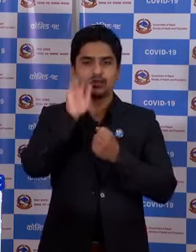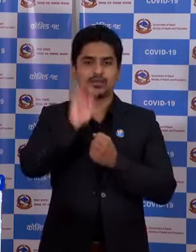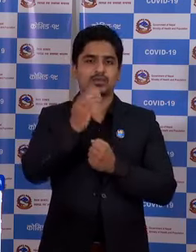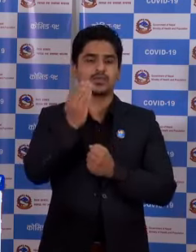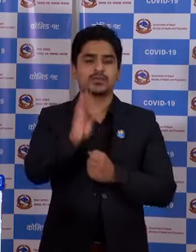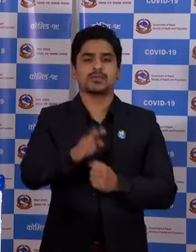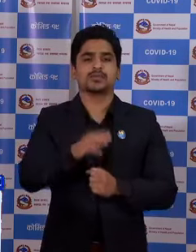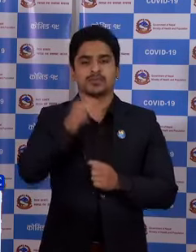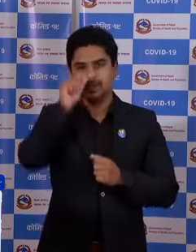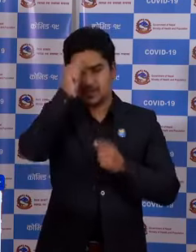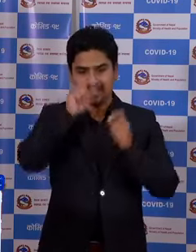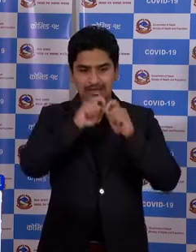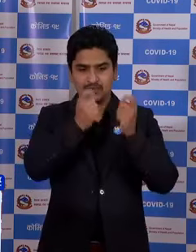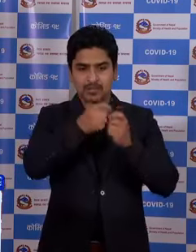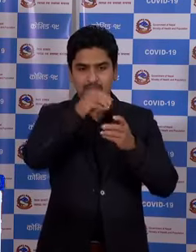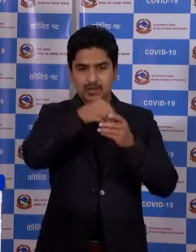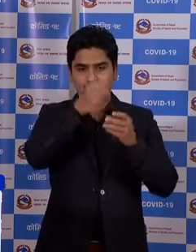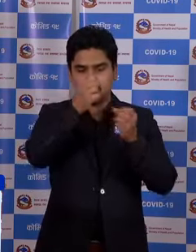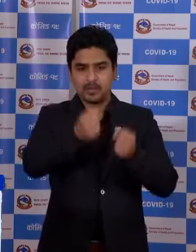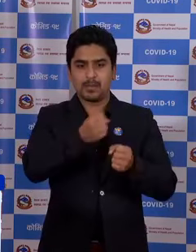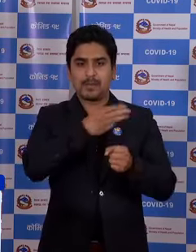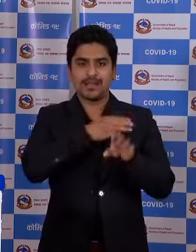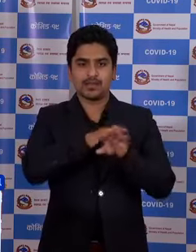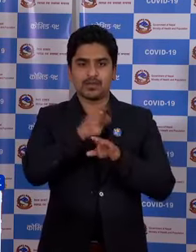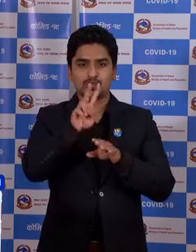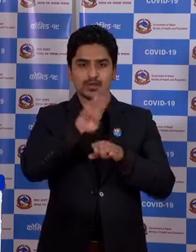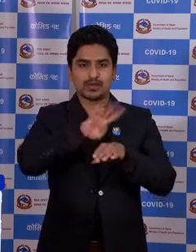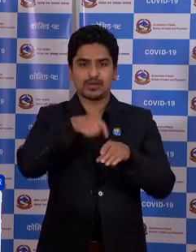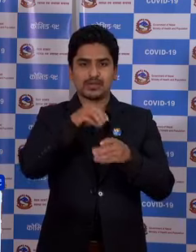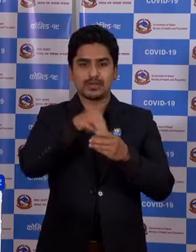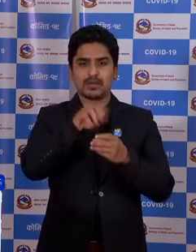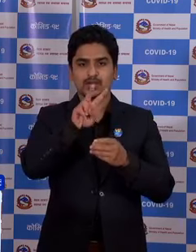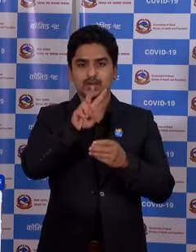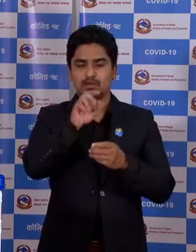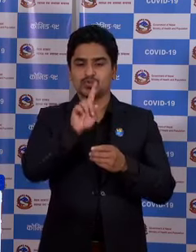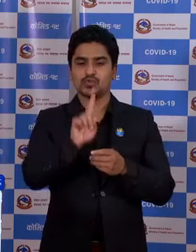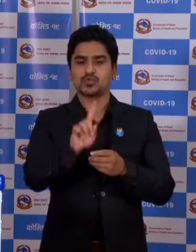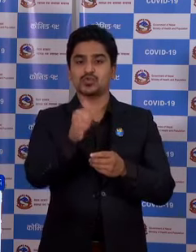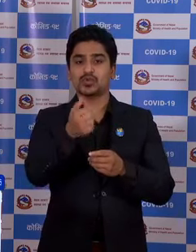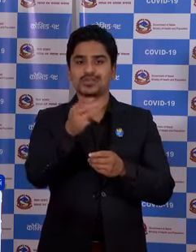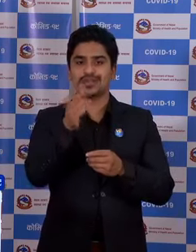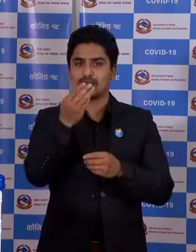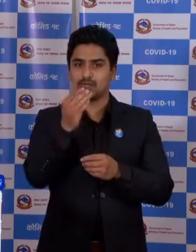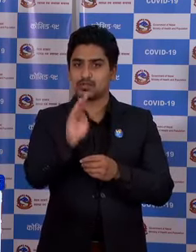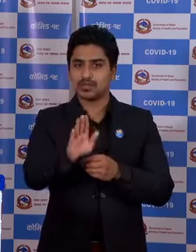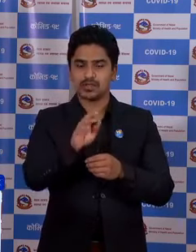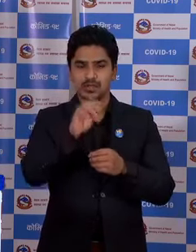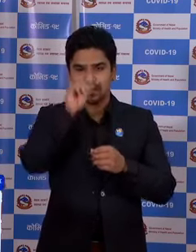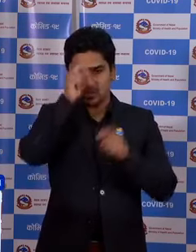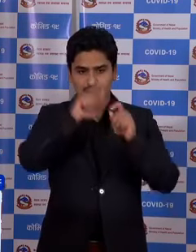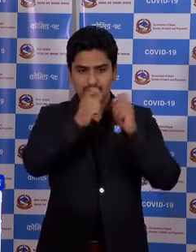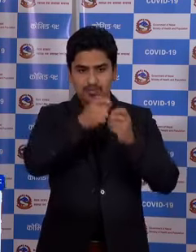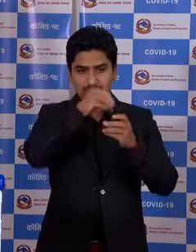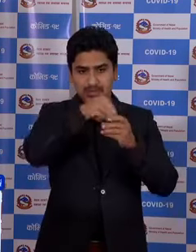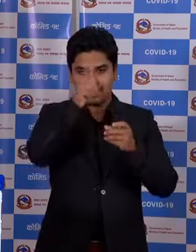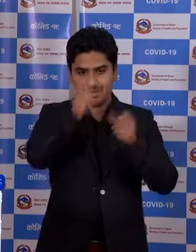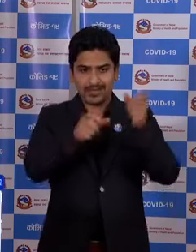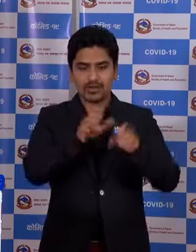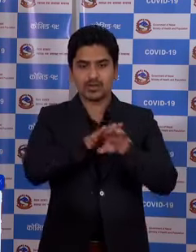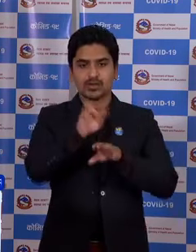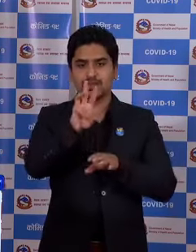सक्नुहुन्छ। रेड जोनमा पर्ने व्यक्तिहरू गत 24 घण्टामा 16 हुनुहुन्छ र यसरी रेड जोनमा पर्ने